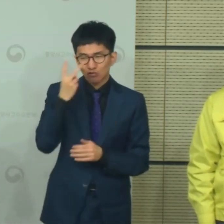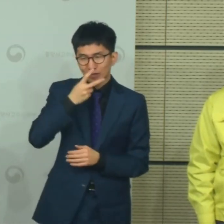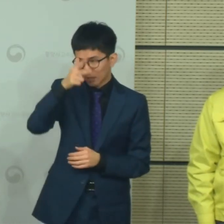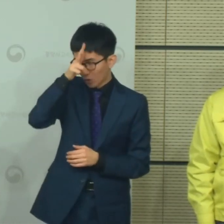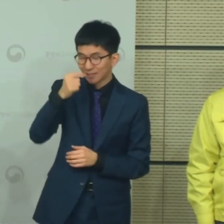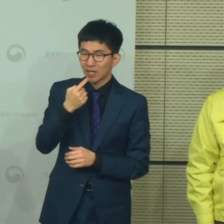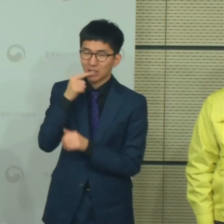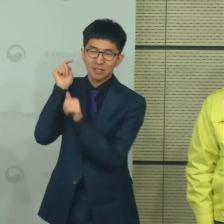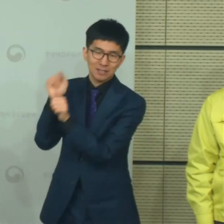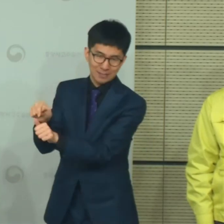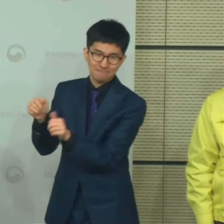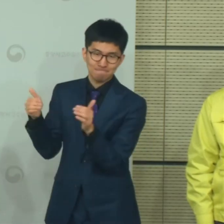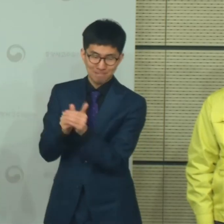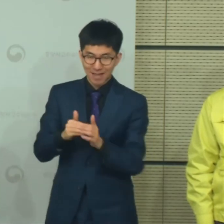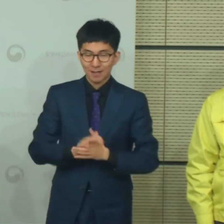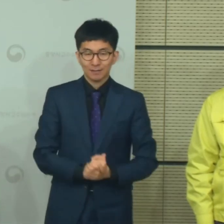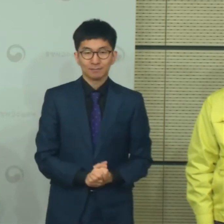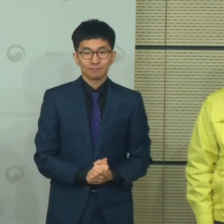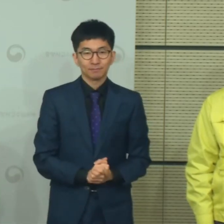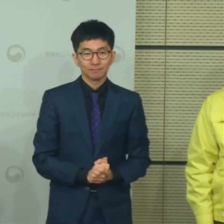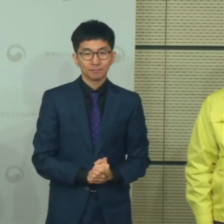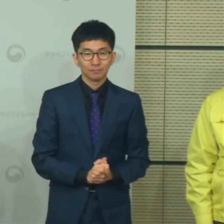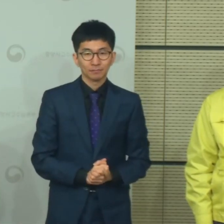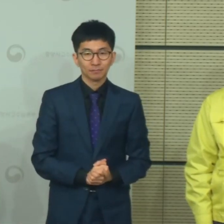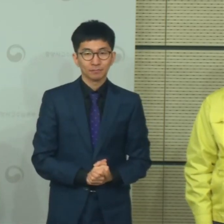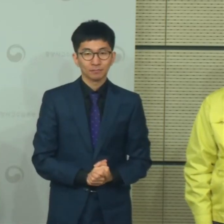의뢰토록 지시를 했다라는 말씀 드립니다.